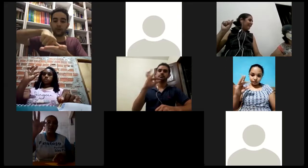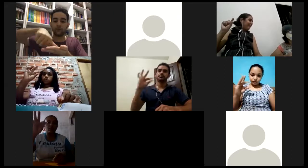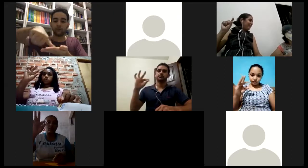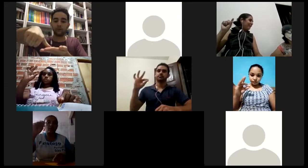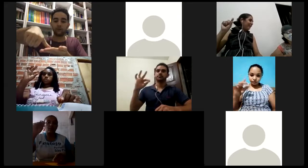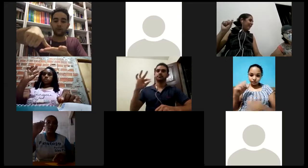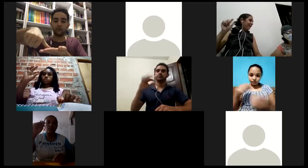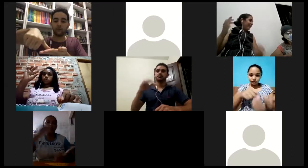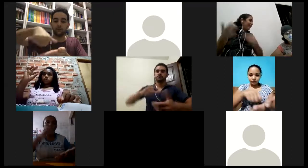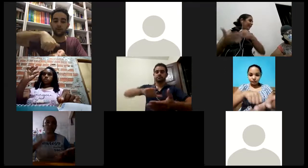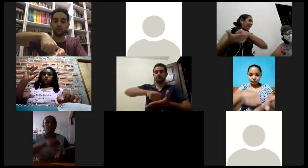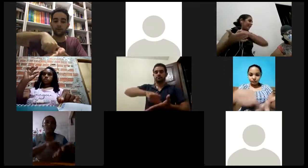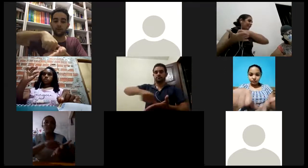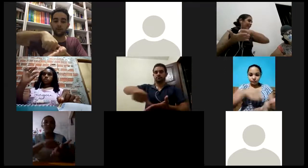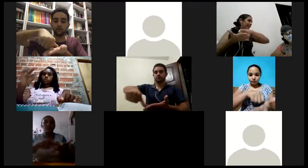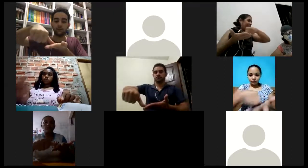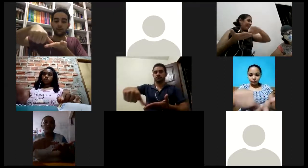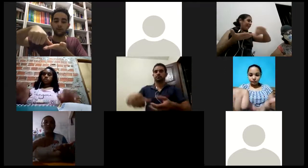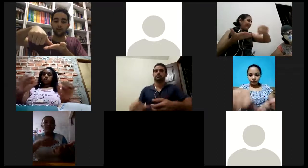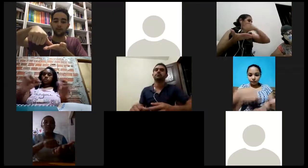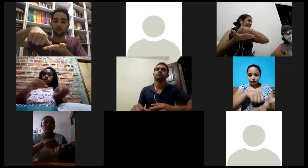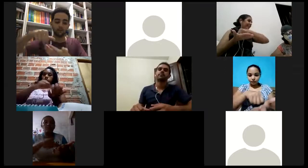Fita adesiva.